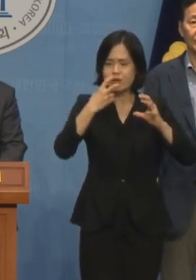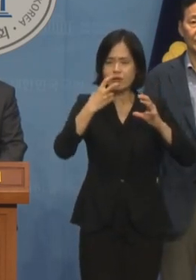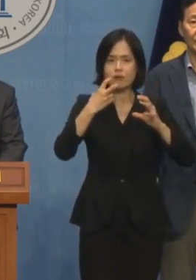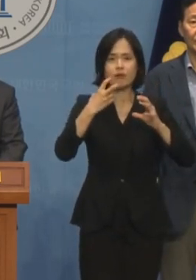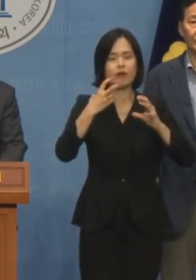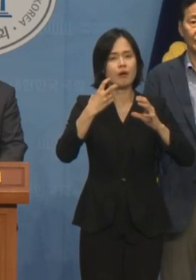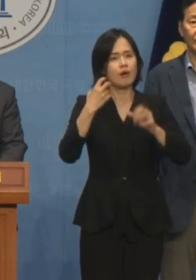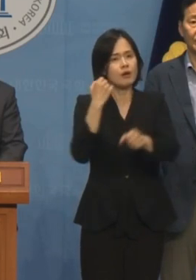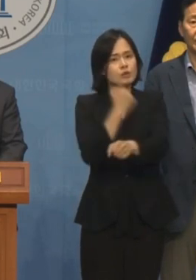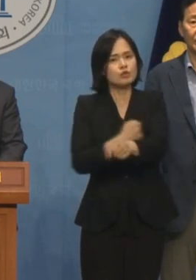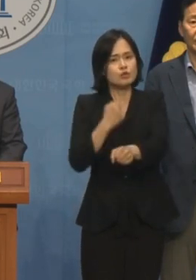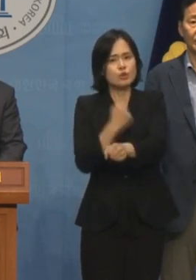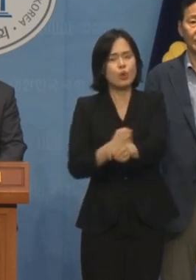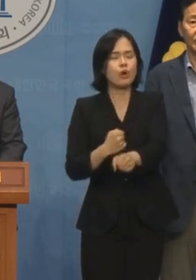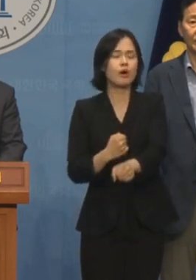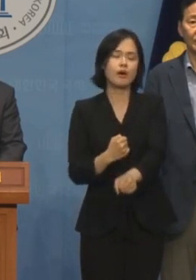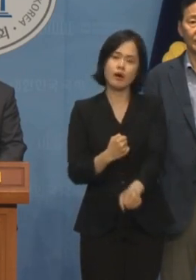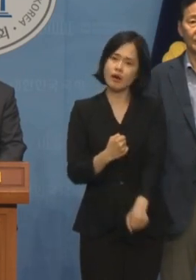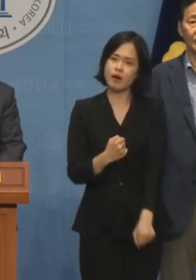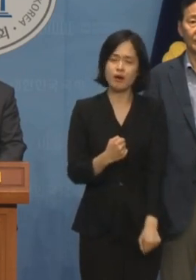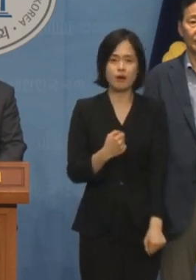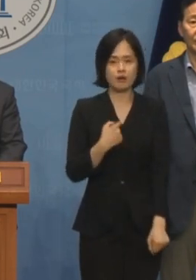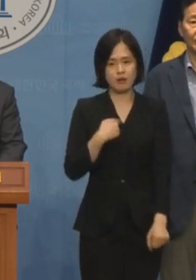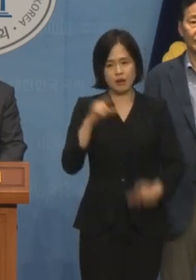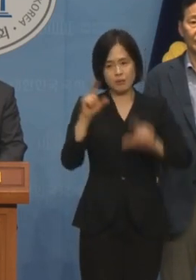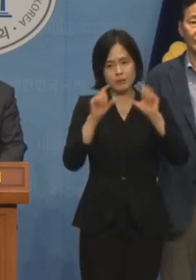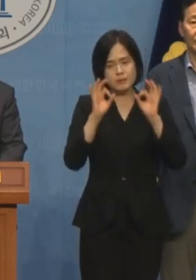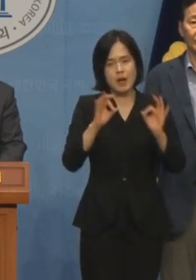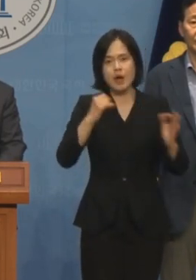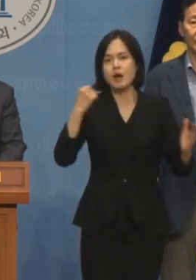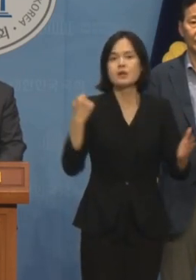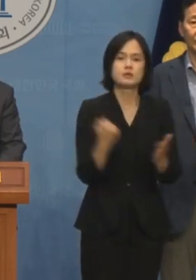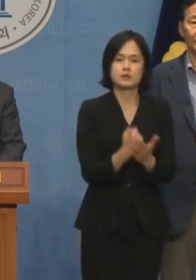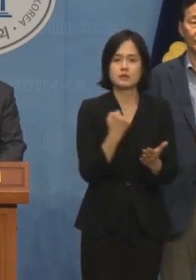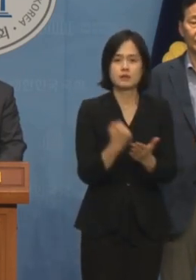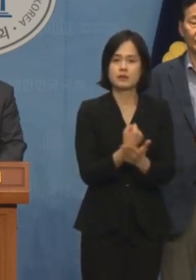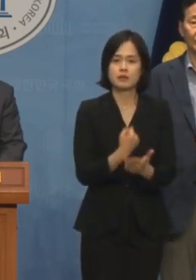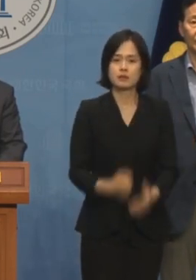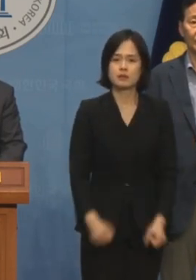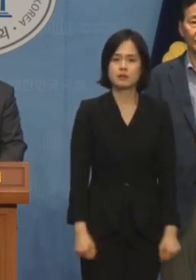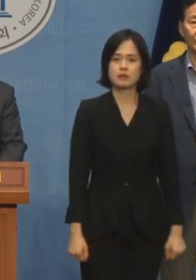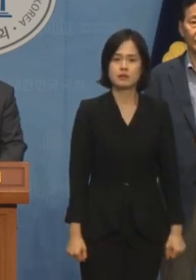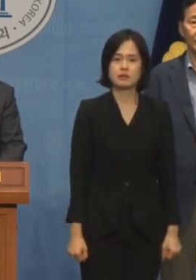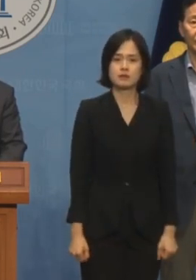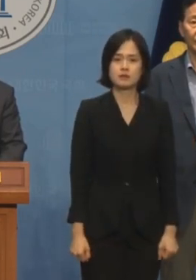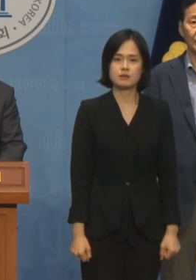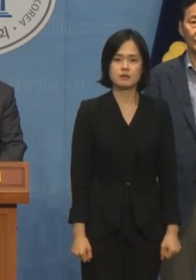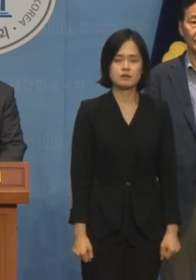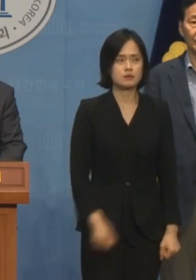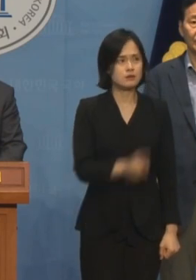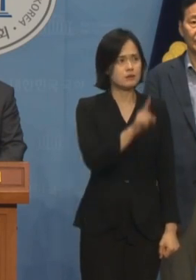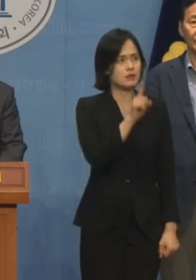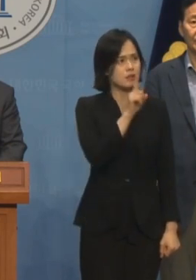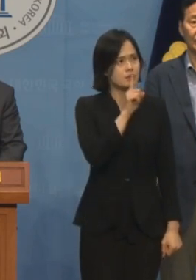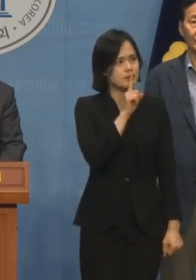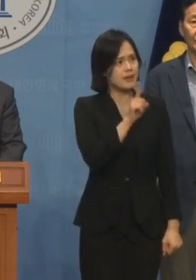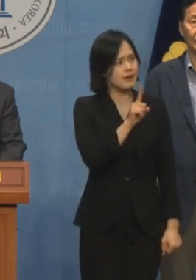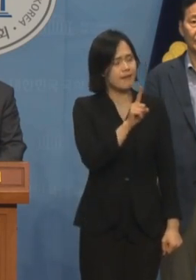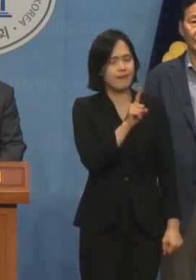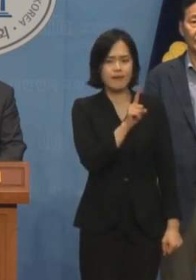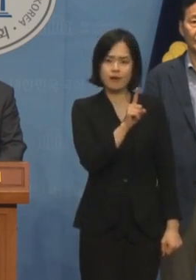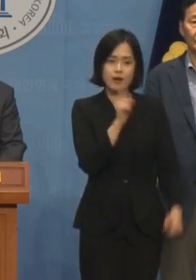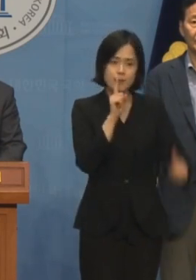법사위원장을 민주당이 하겠다고 그토록 목을 메었다면 입에 담을 수 없는 욕을 먹어도 할